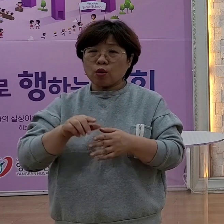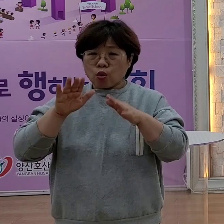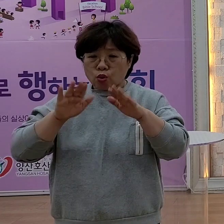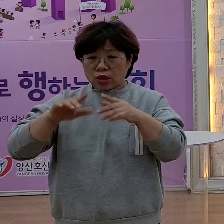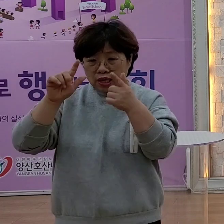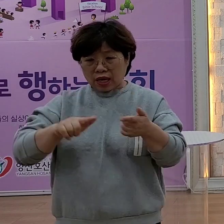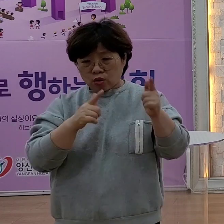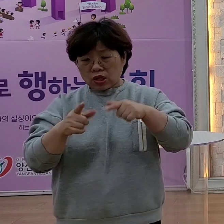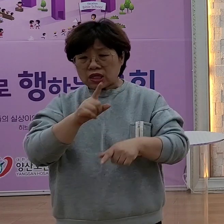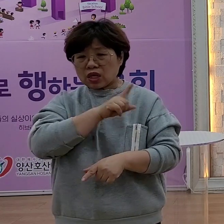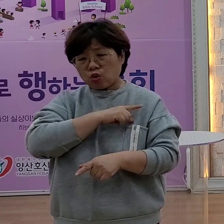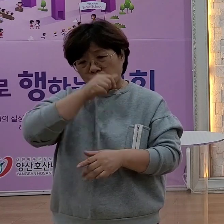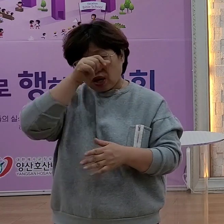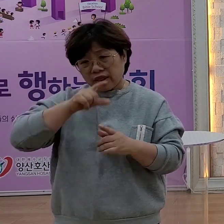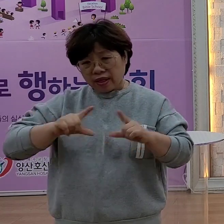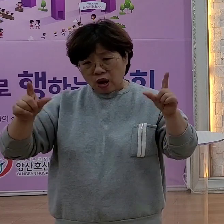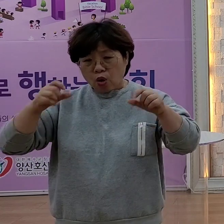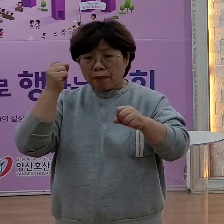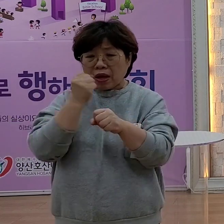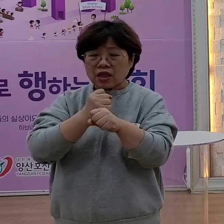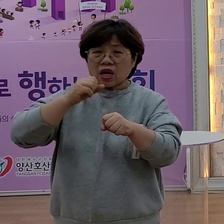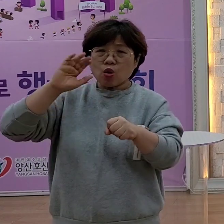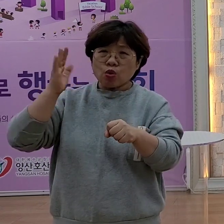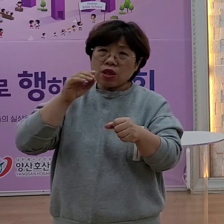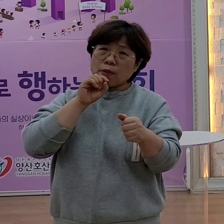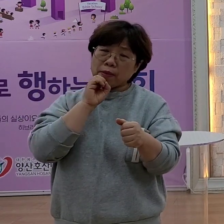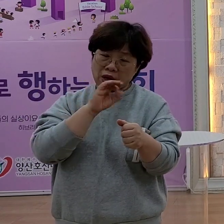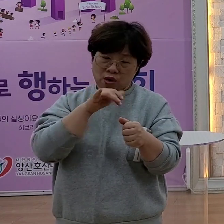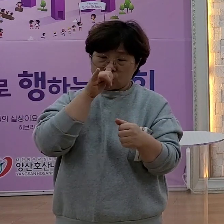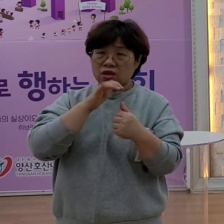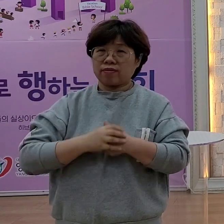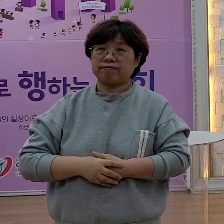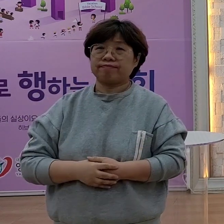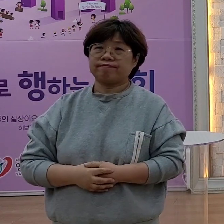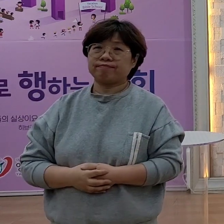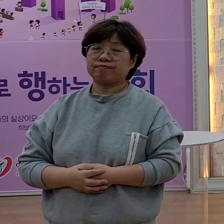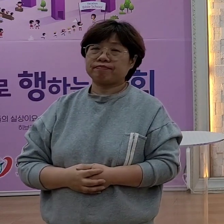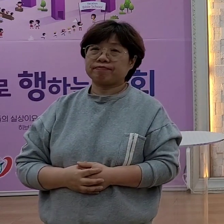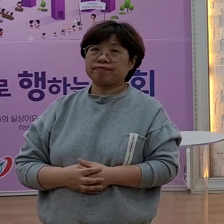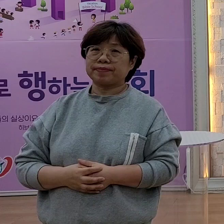만들어라. 이렇게 솔로몬은 말씀하고 있다는 것이죠.